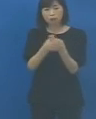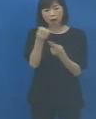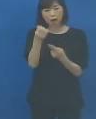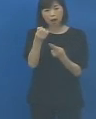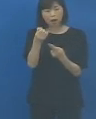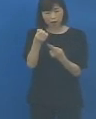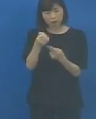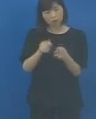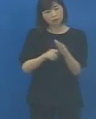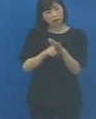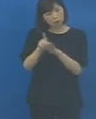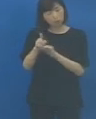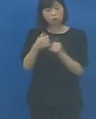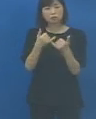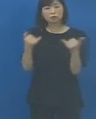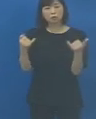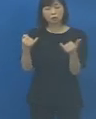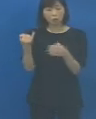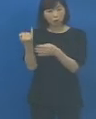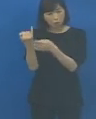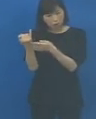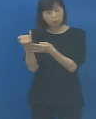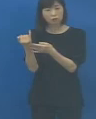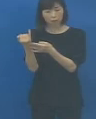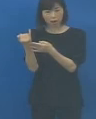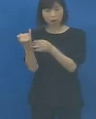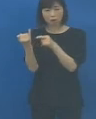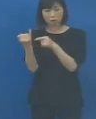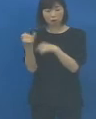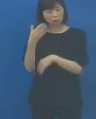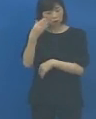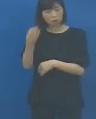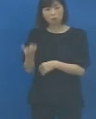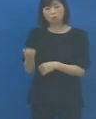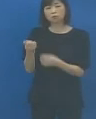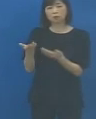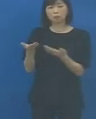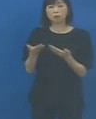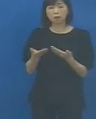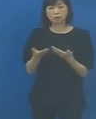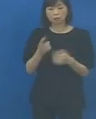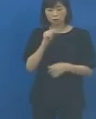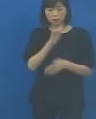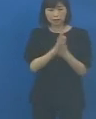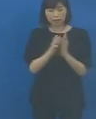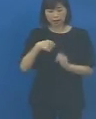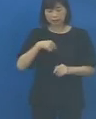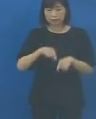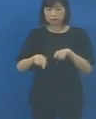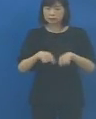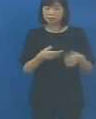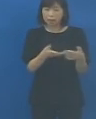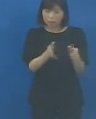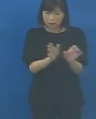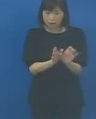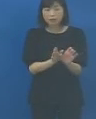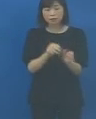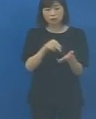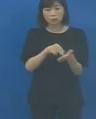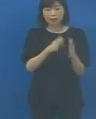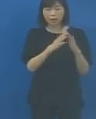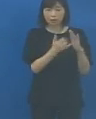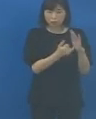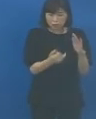この方が非常に興味を持っていただきまして、鳥取県自治体としてファミリーワーケーションをやっている